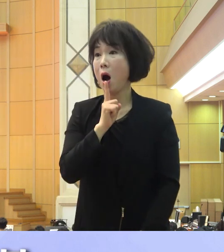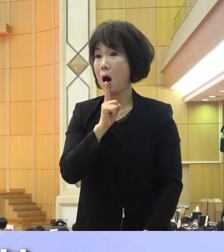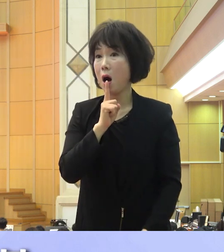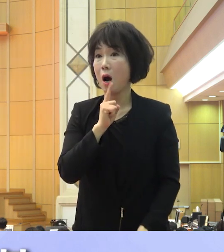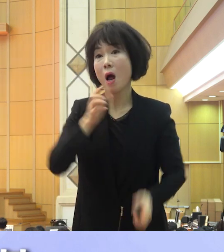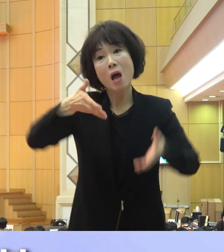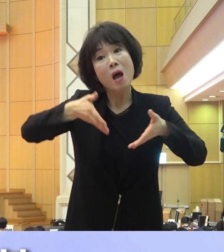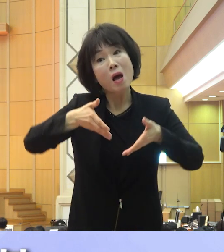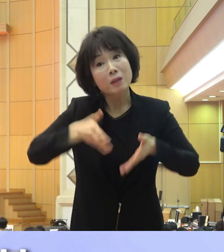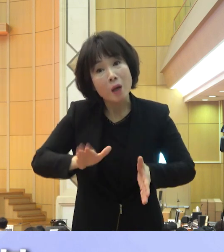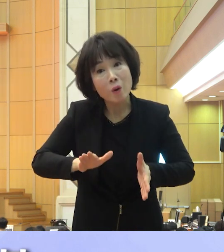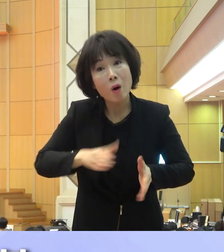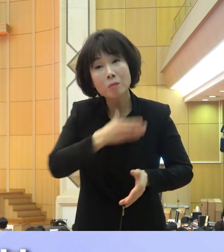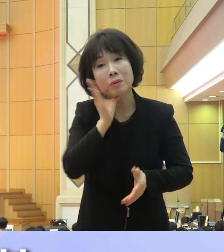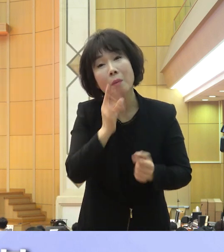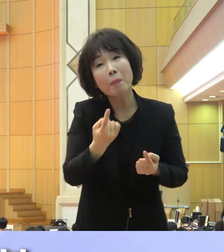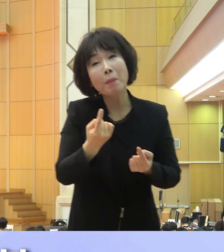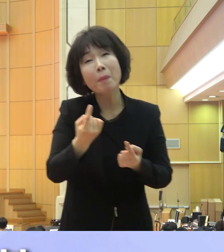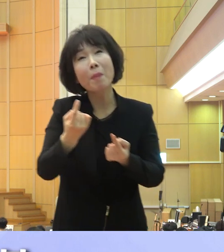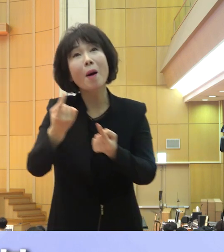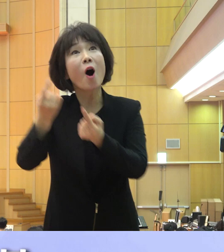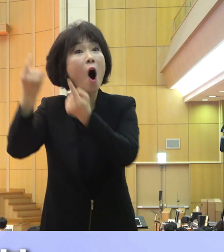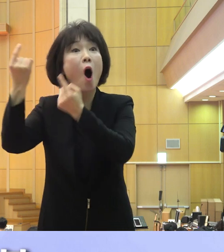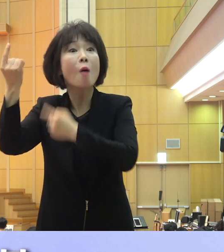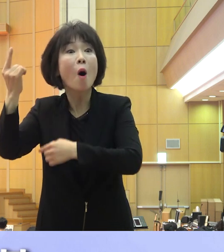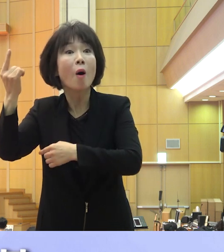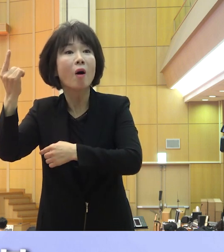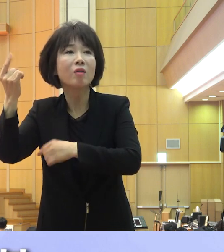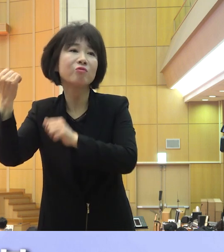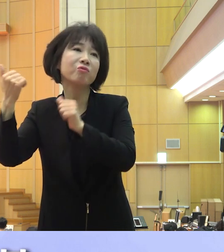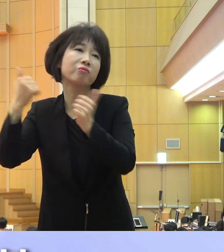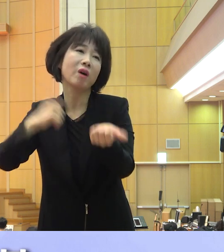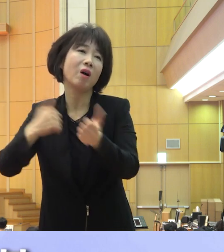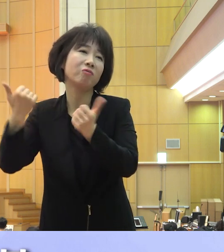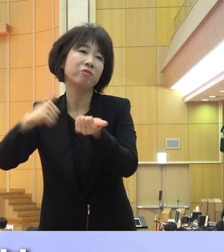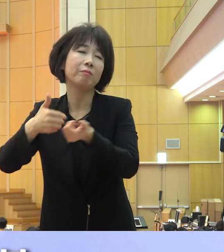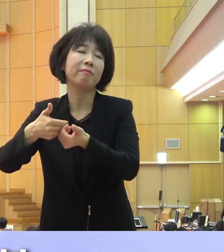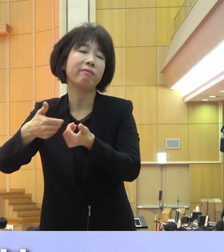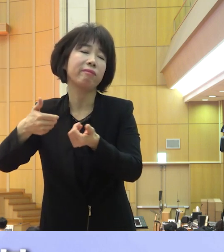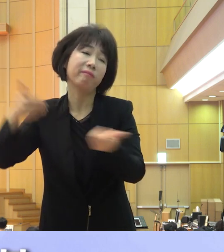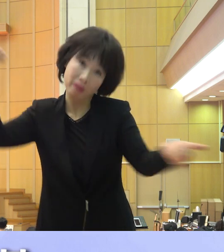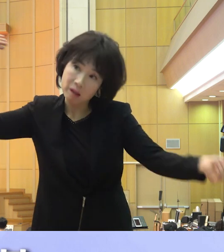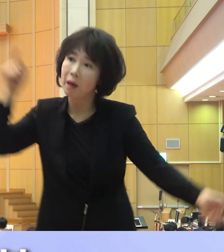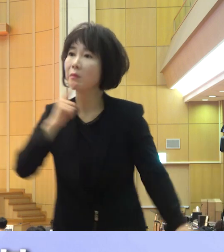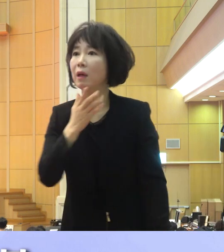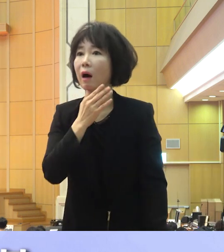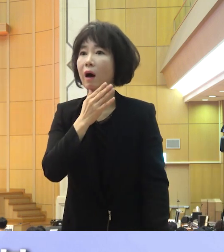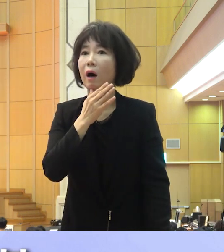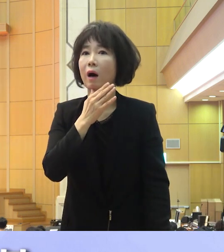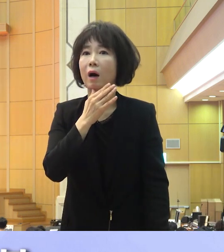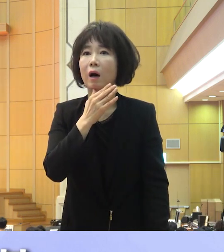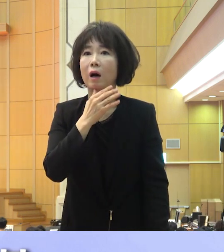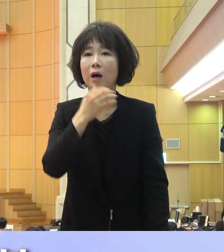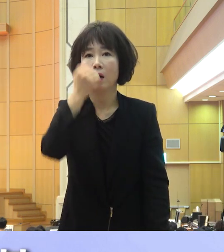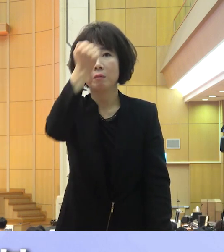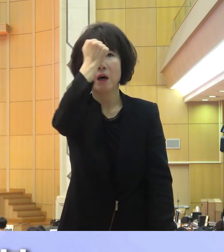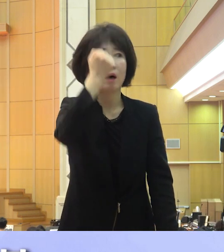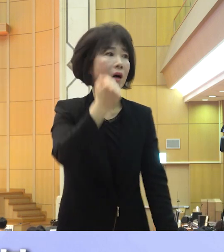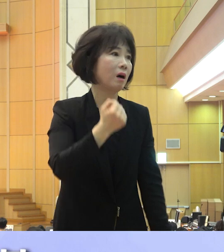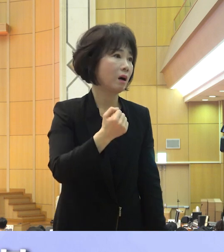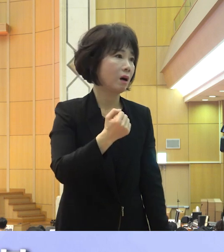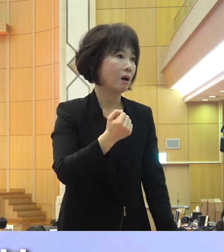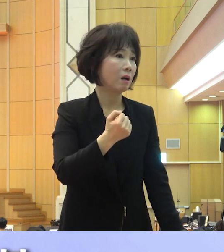사용하면서도 우리는 몰라서가 아니라 알면서도 아는 것으로 그쳐지고, 그리고 맨날 어차피